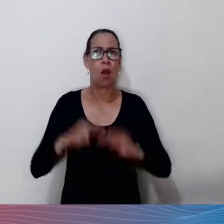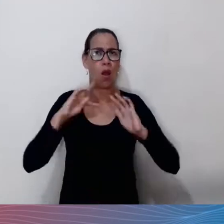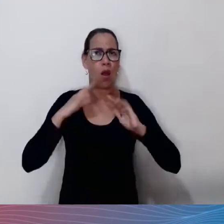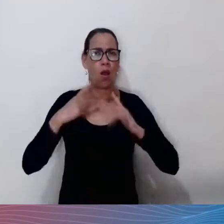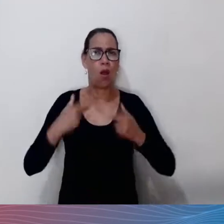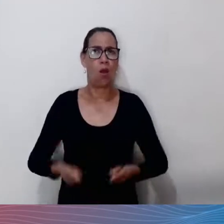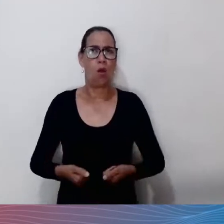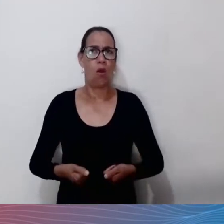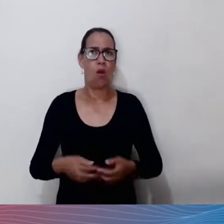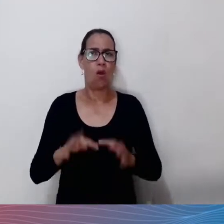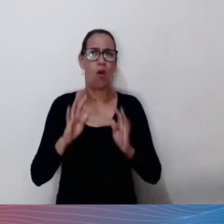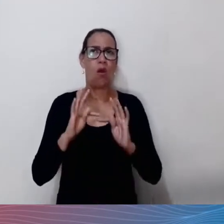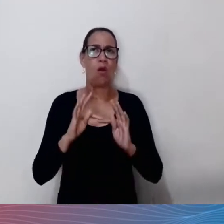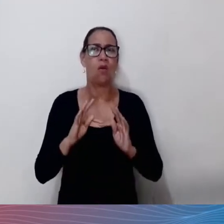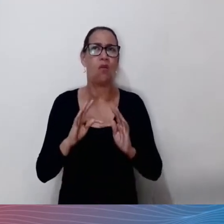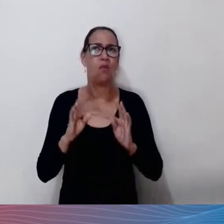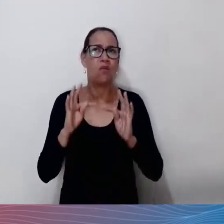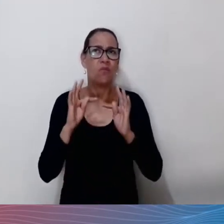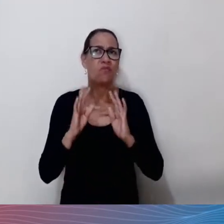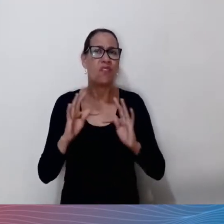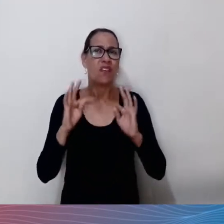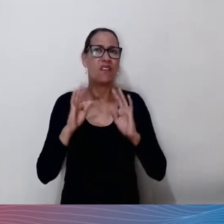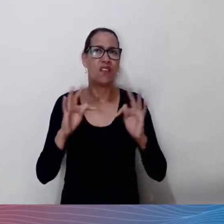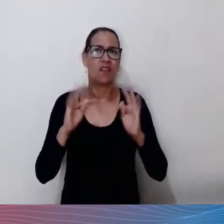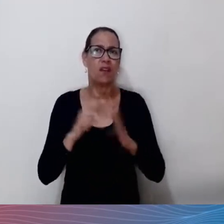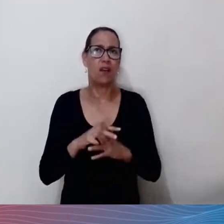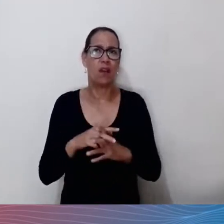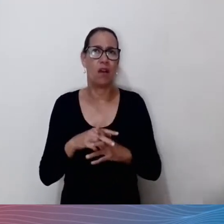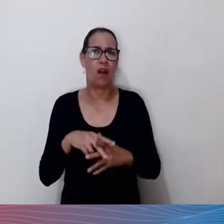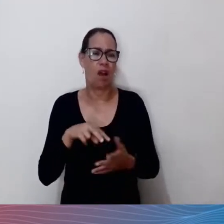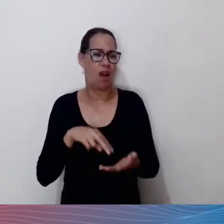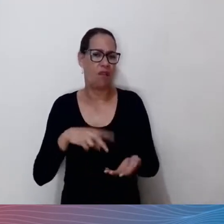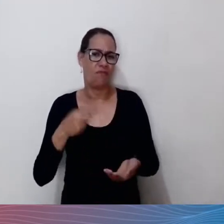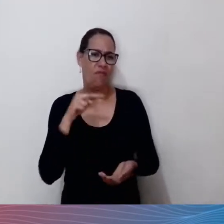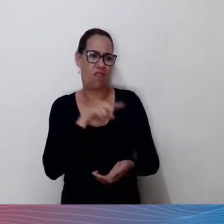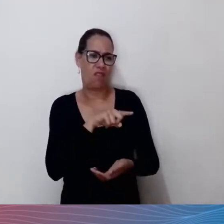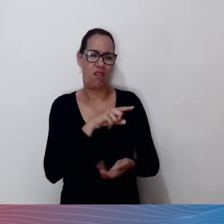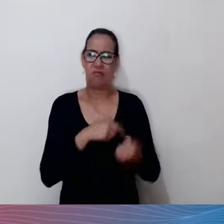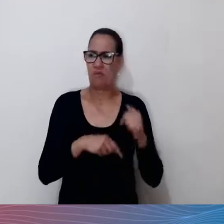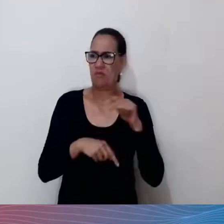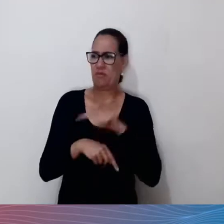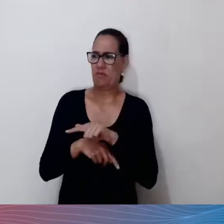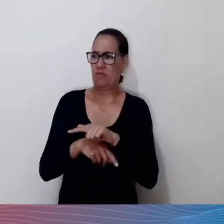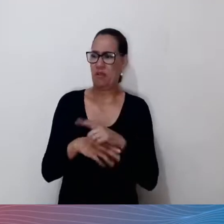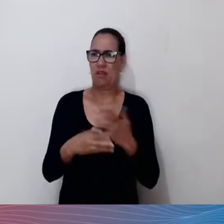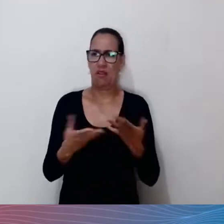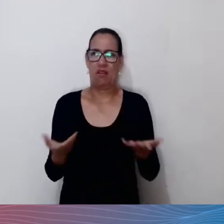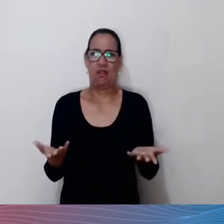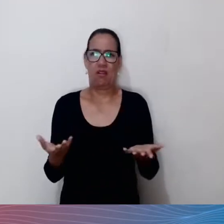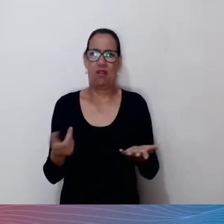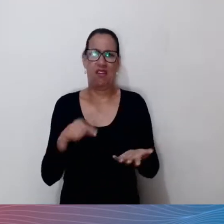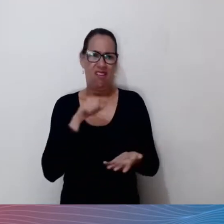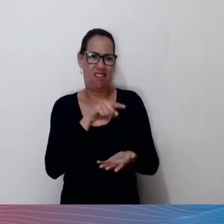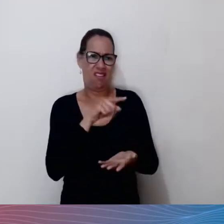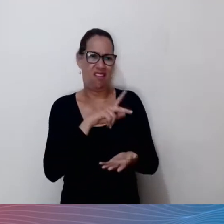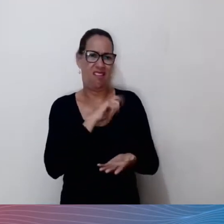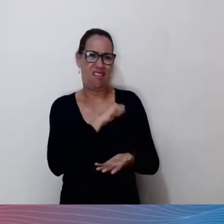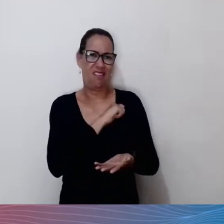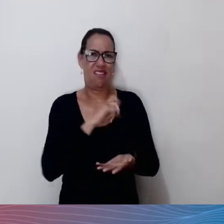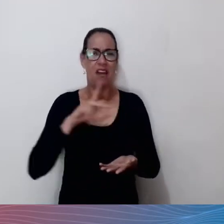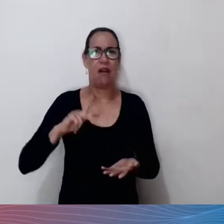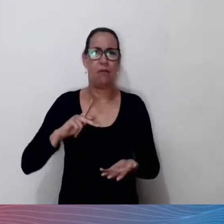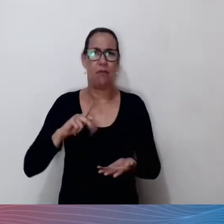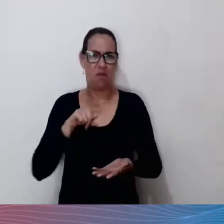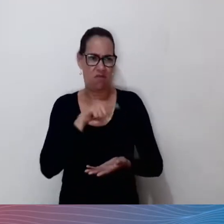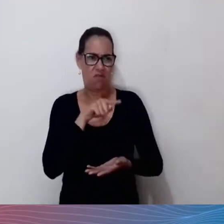um levantar e falar para o outro. Esse aqui é apóstolo. Irmão, não existe isso. Então, como